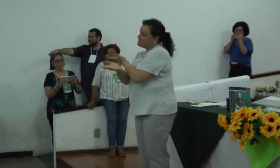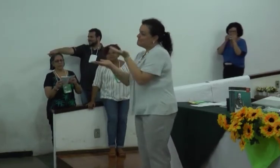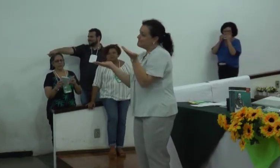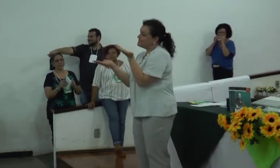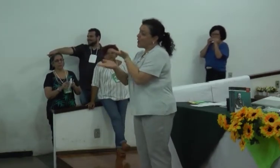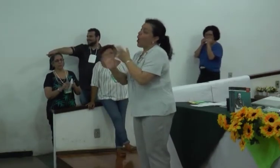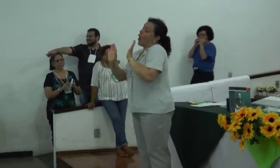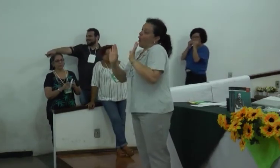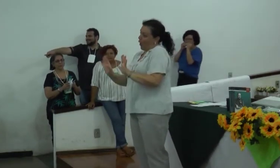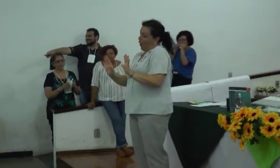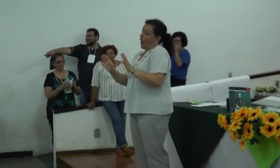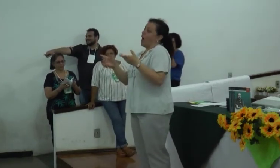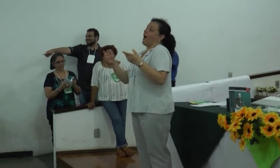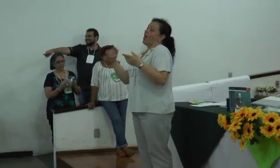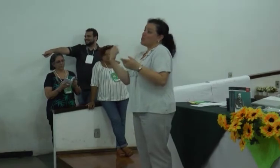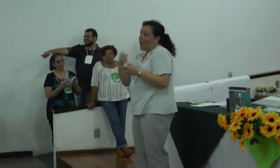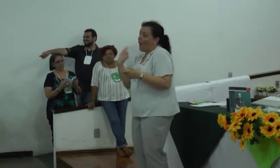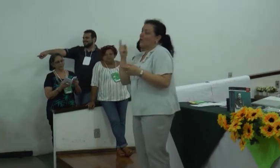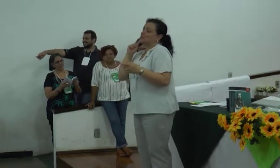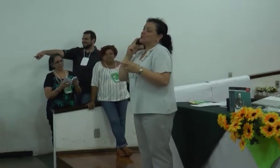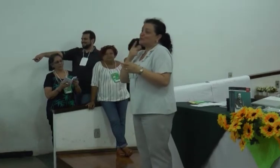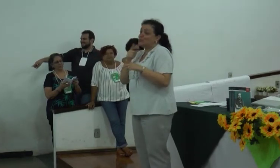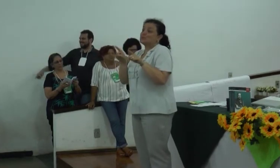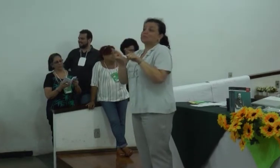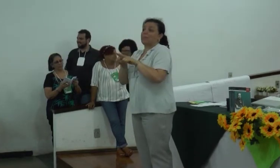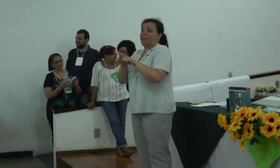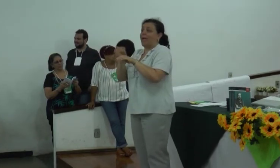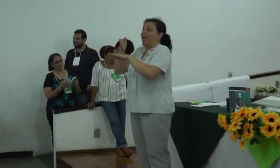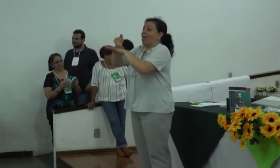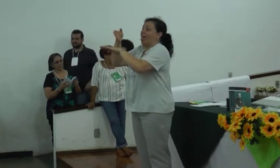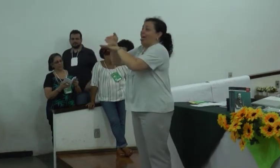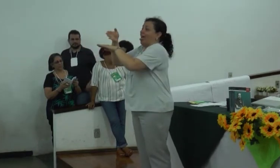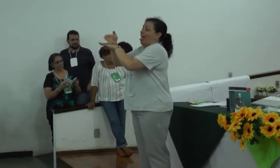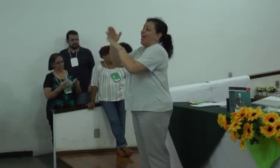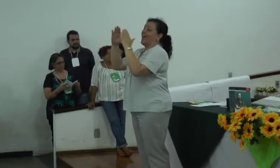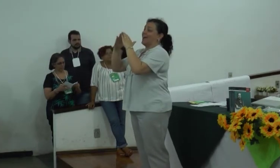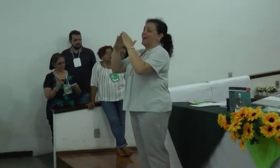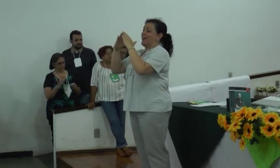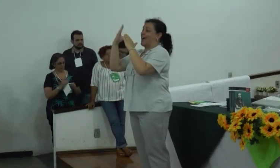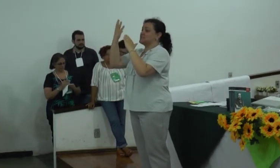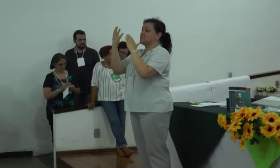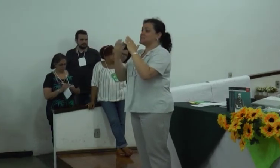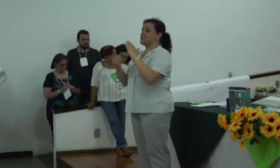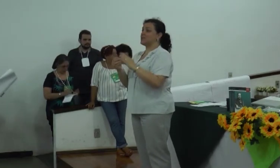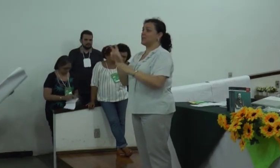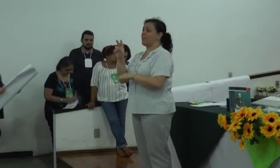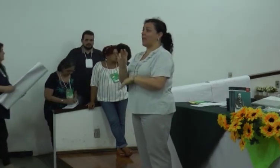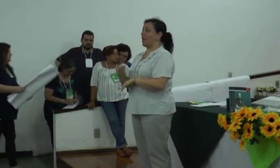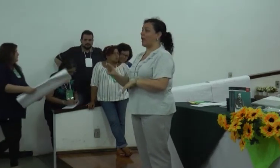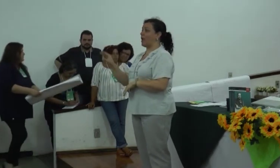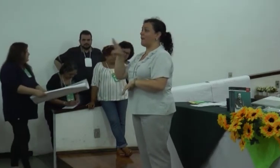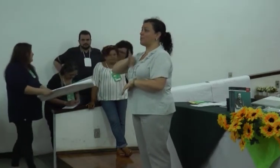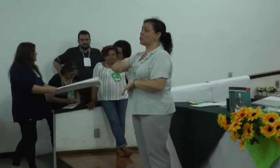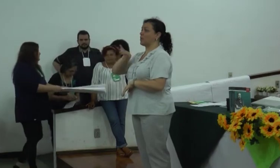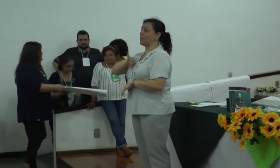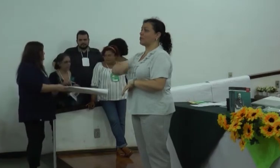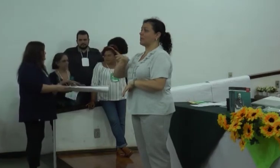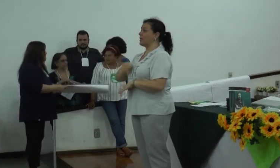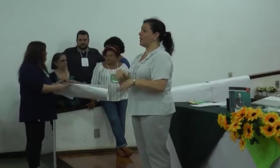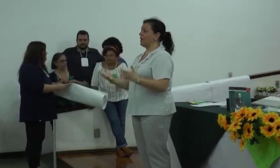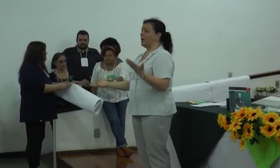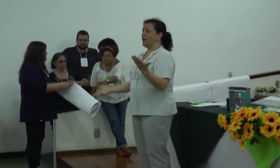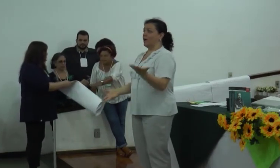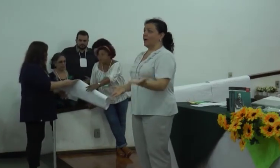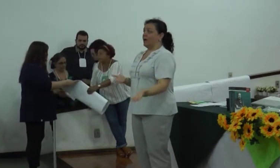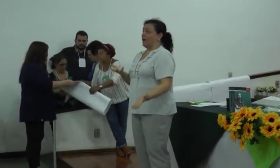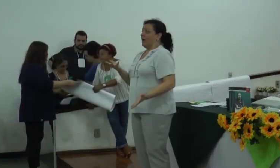sinais. Mas houve um compartilhar muito positivo, né? Porque na casa espírita as